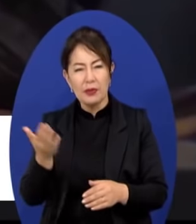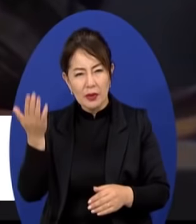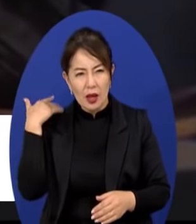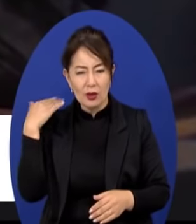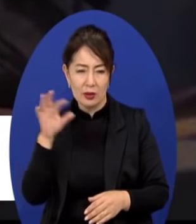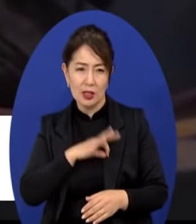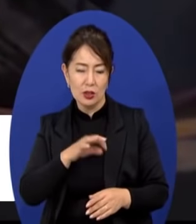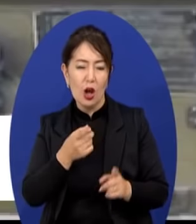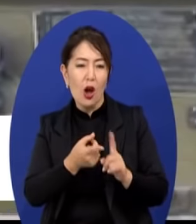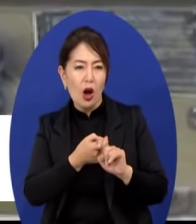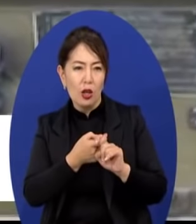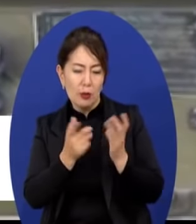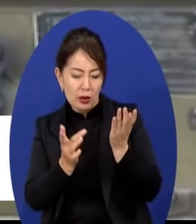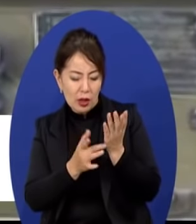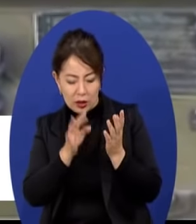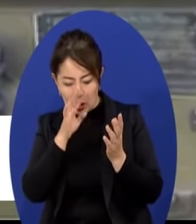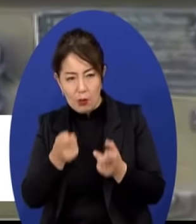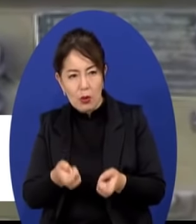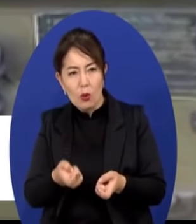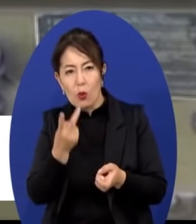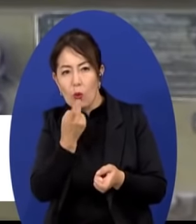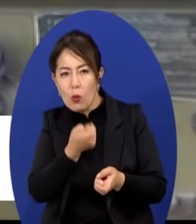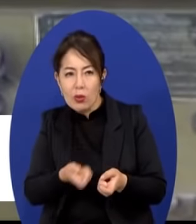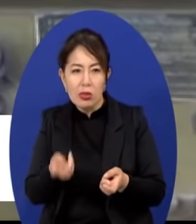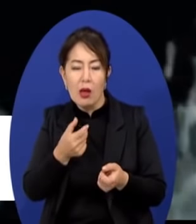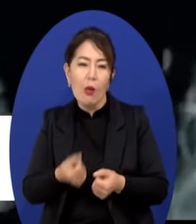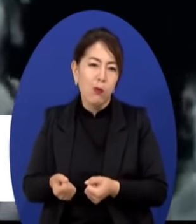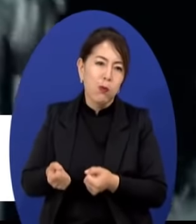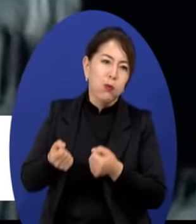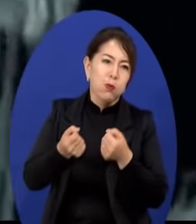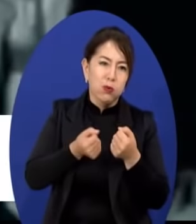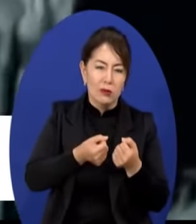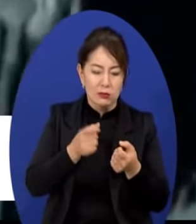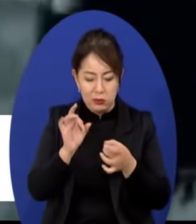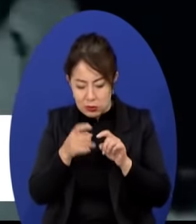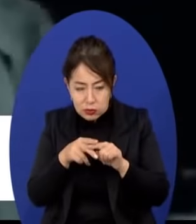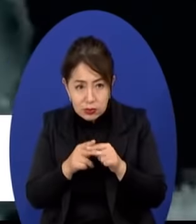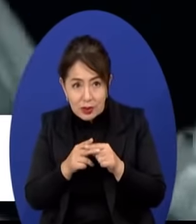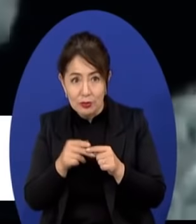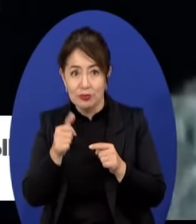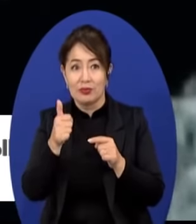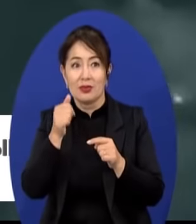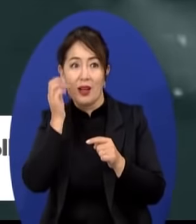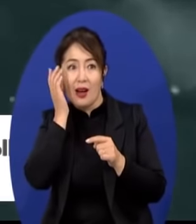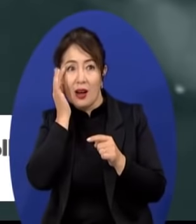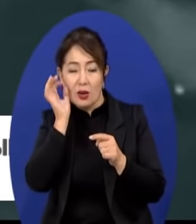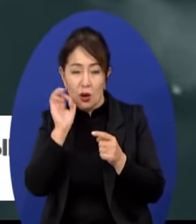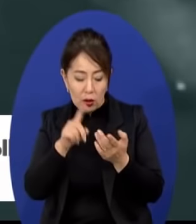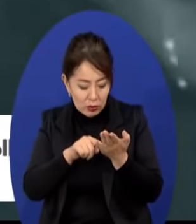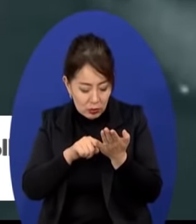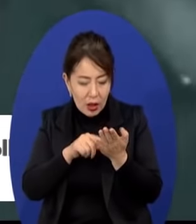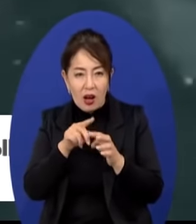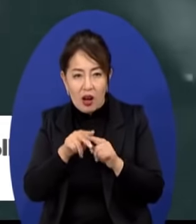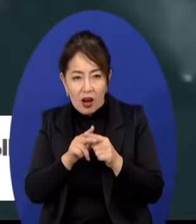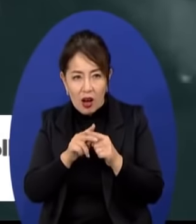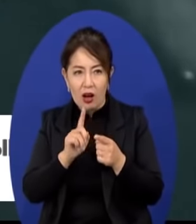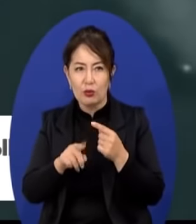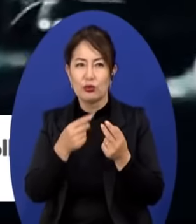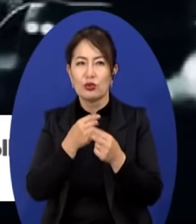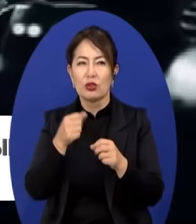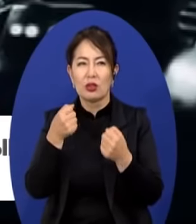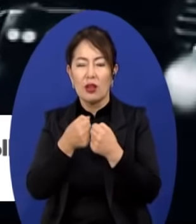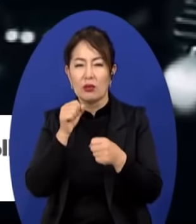байсан холбооны техник их хүндээ болох гэж ихтэйхэн гэвч засварсан авдаг. арга ухааныг нь олчхол засгад өхөм, чөлөөлөх